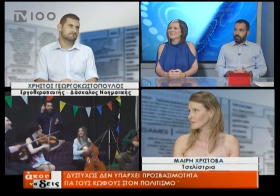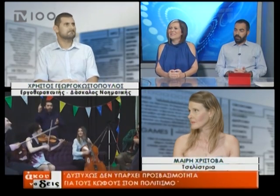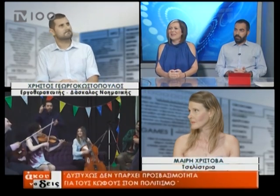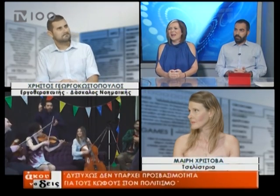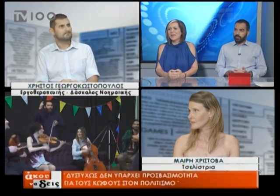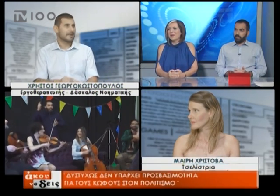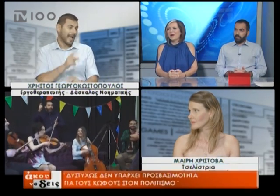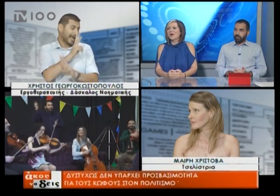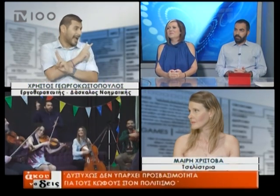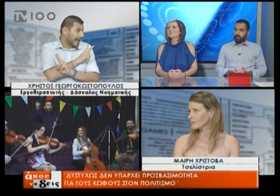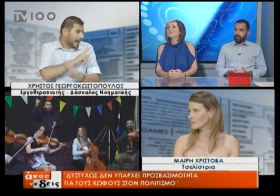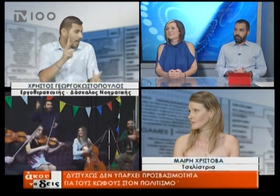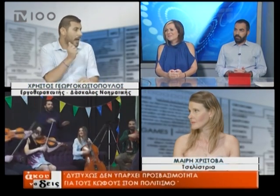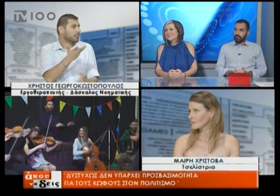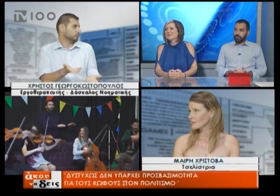Στην Ελλάδα